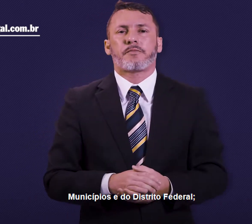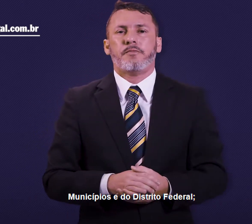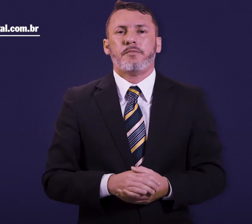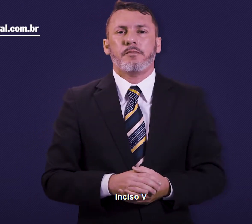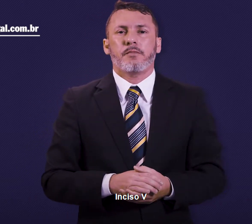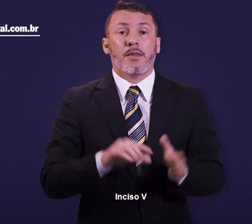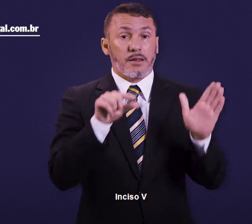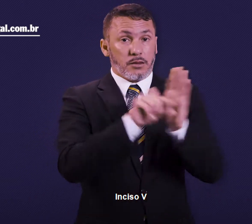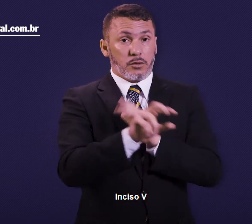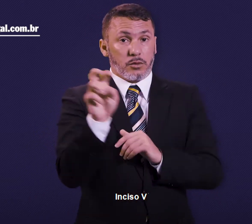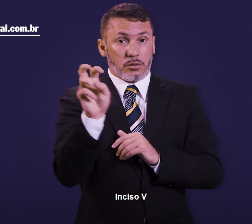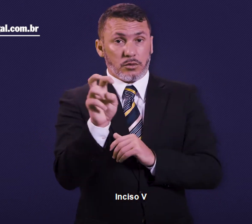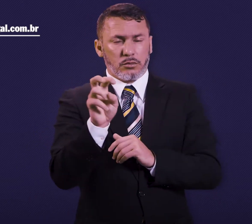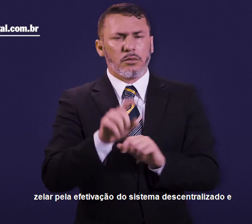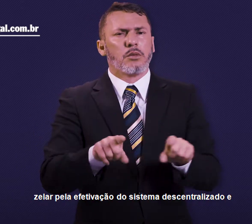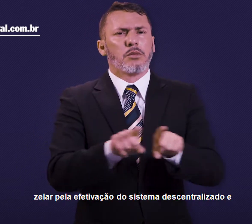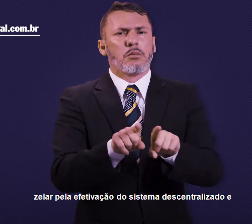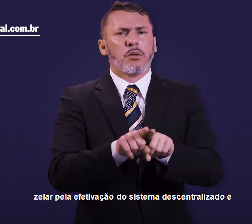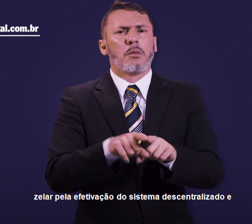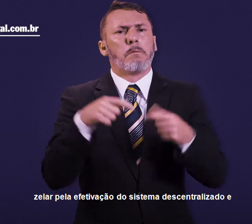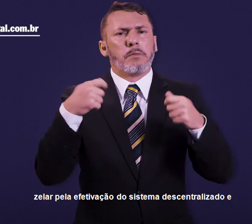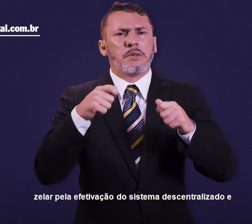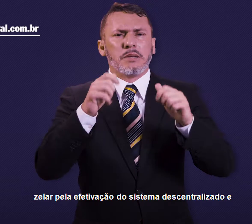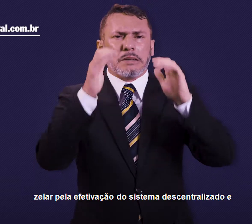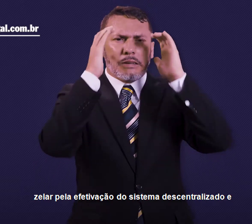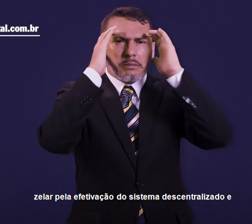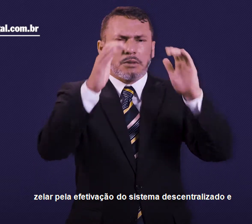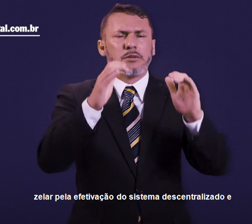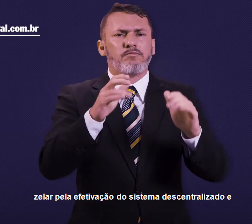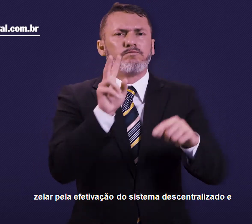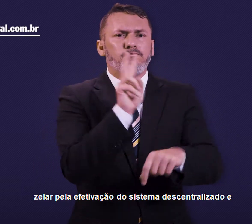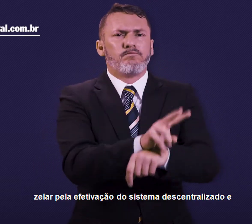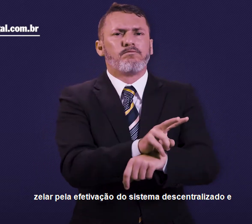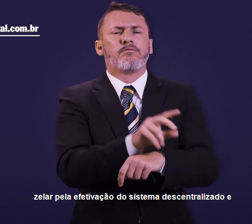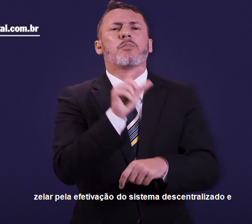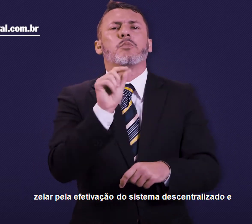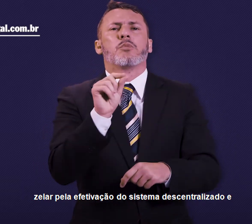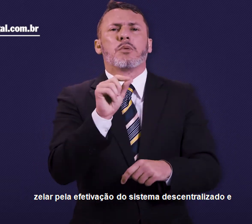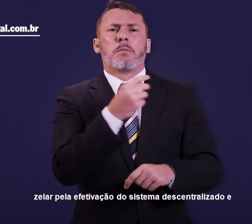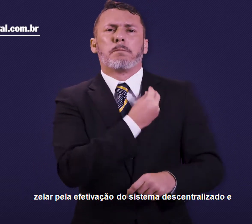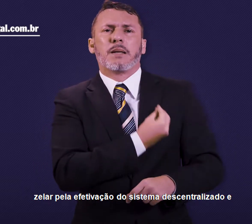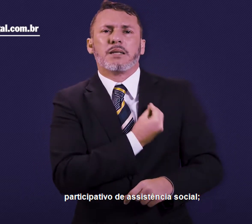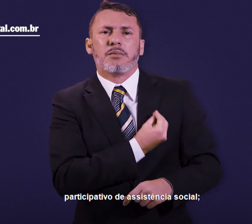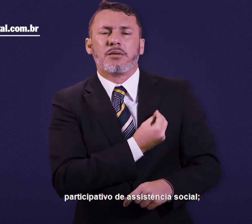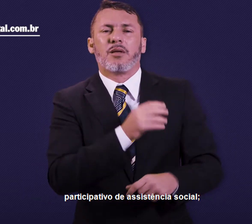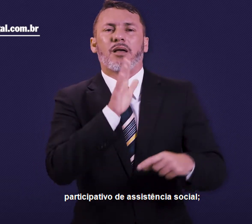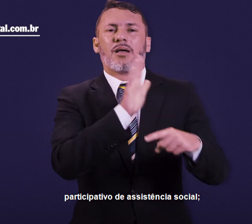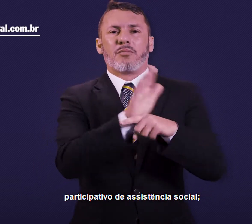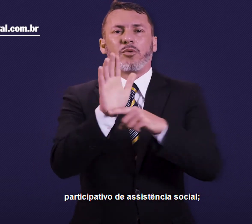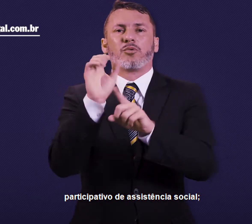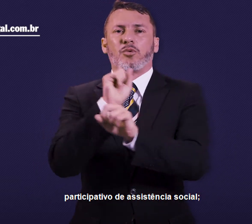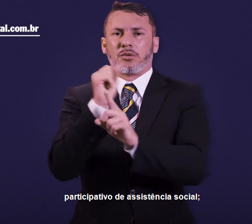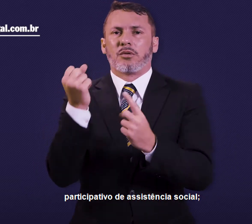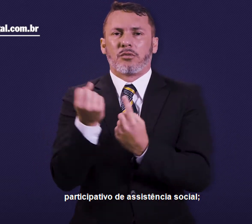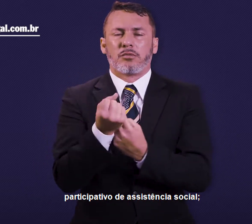Federal. Inciso 5. Zelar pela efetivação do sistema descentralizado e participativo de assistência